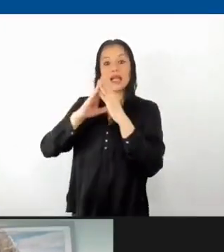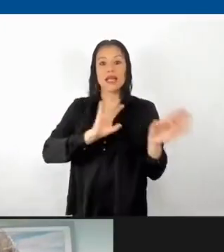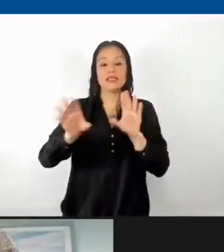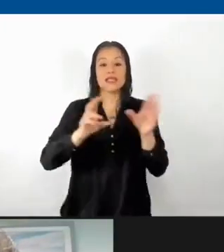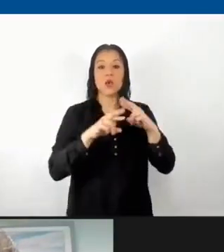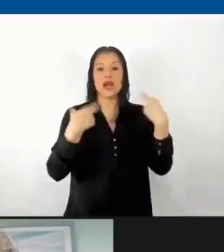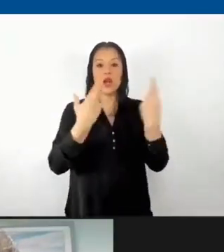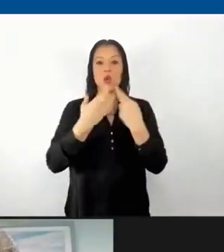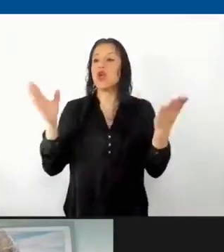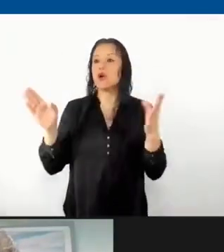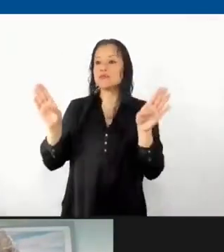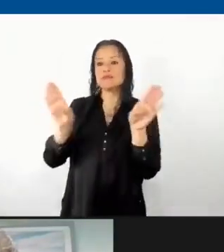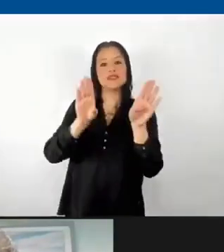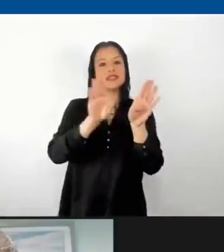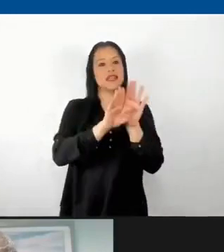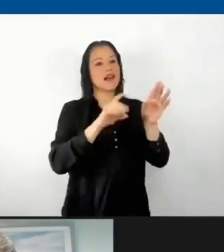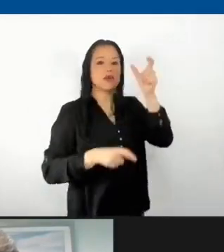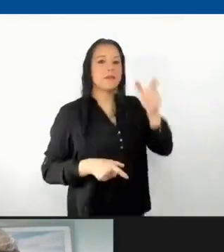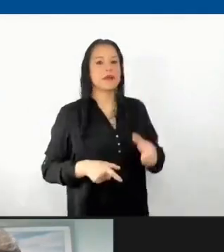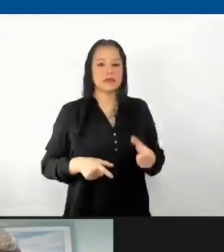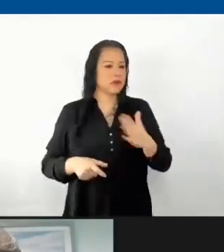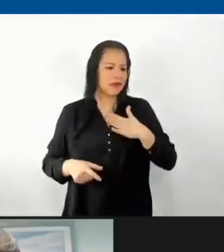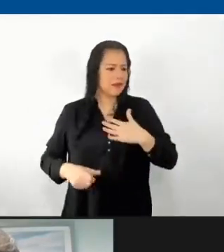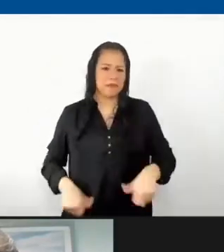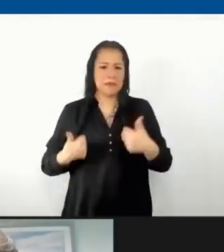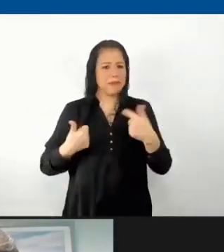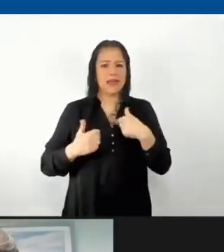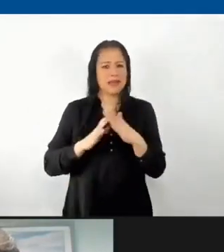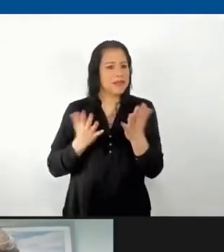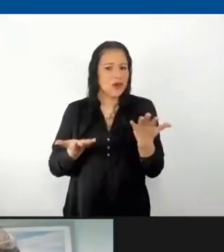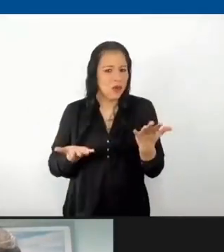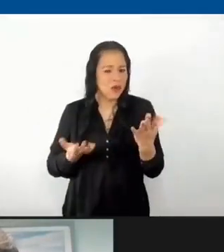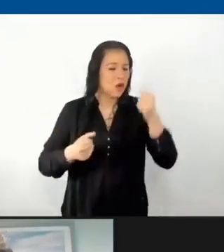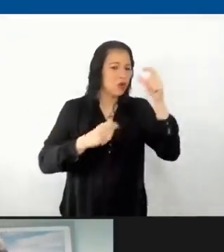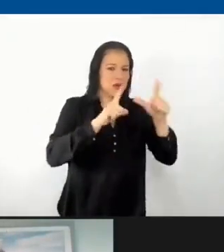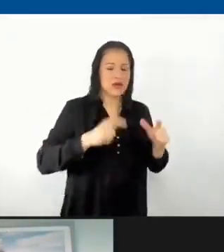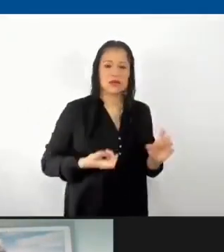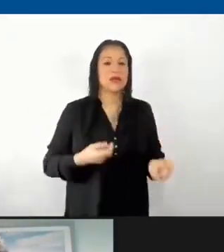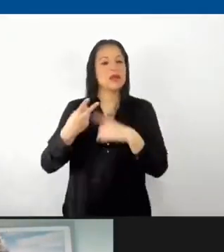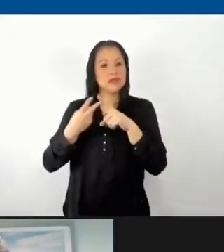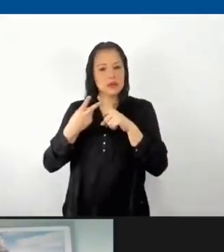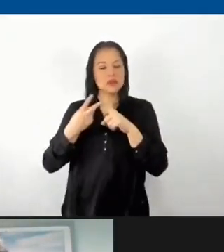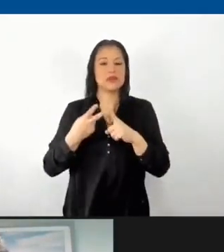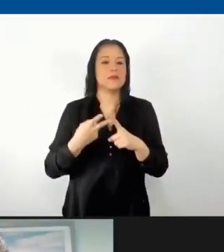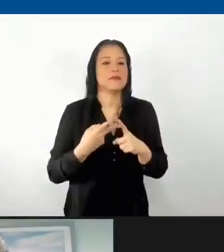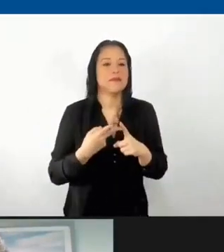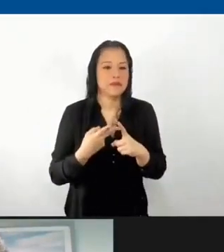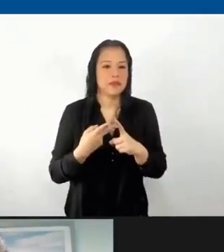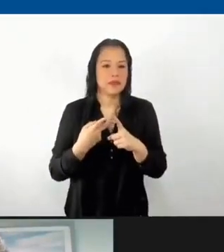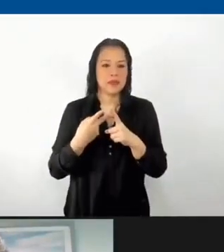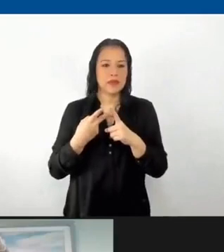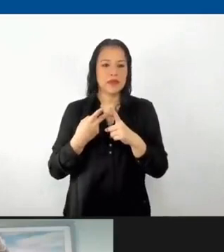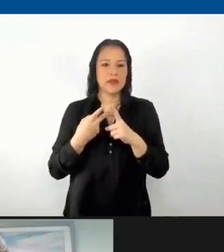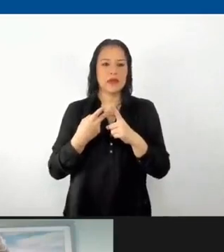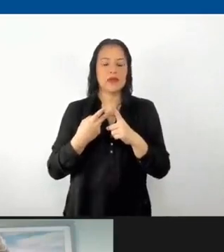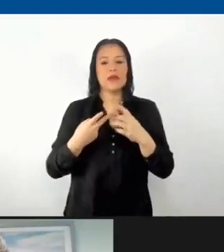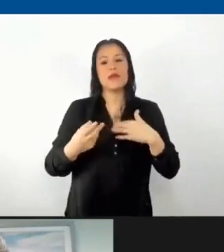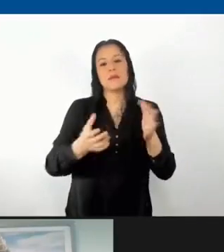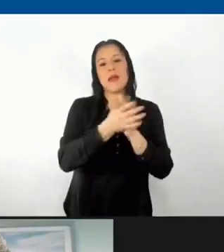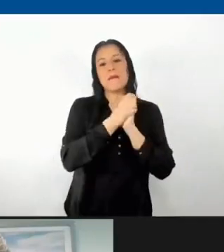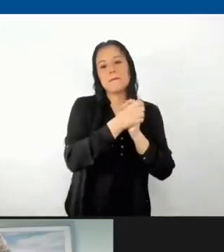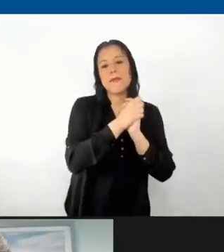a puerta cerrada, con alguien que no vive en mi casa. Uno. Y segundo, si el compadre,